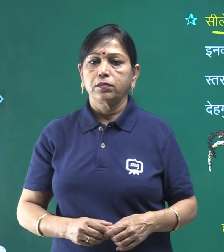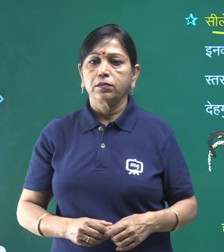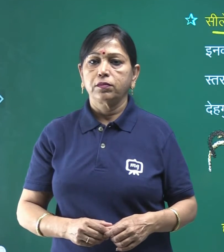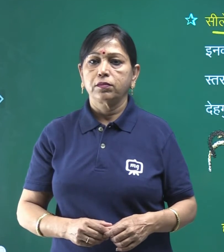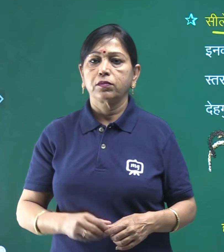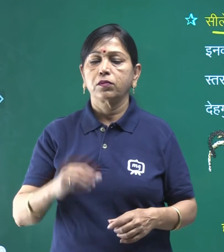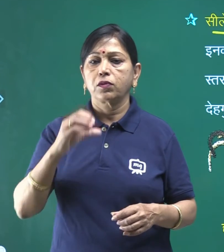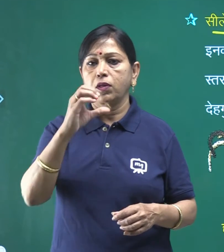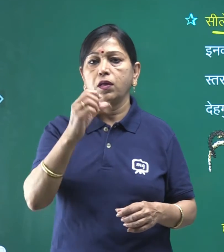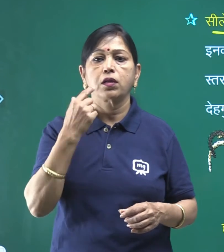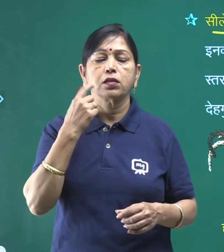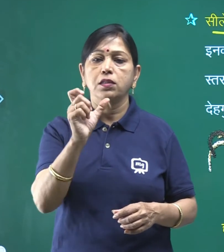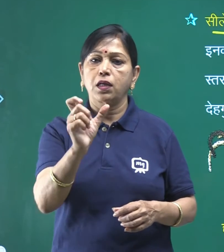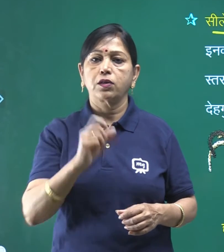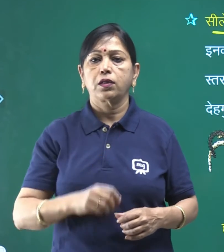सिलेंट्रेटा।